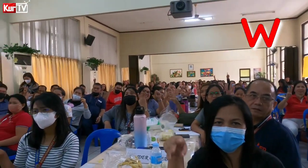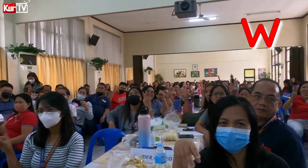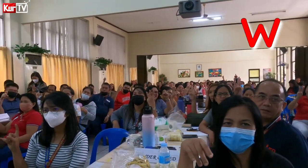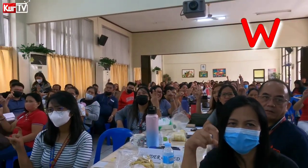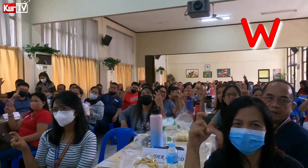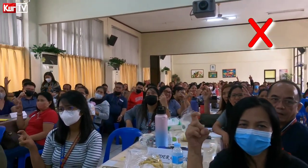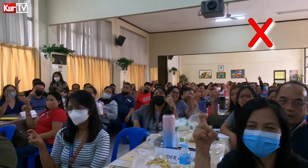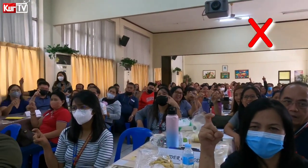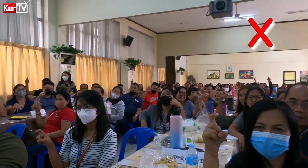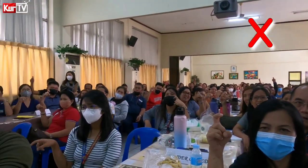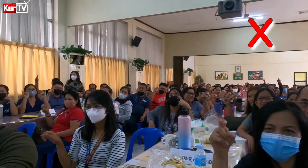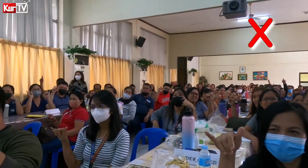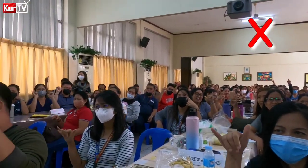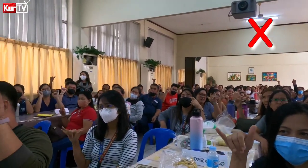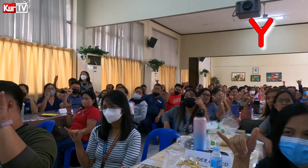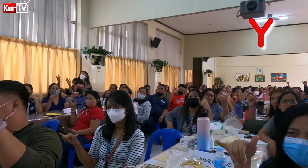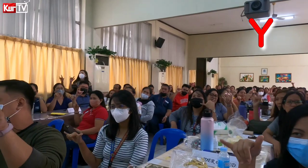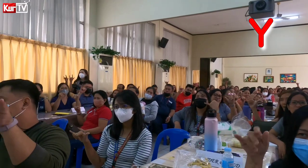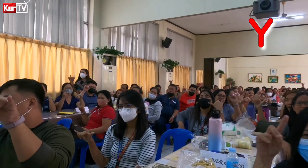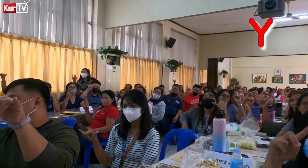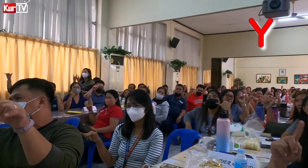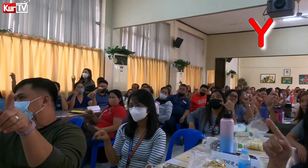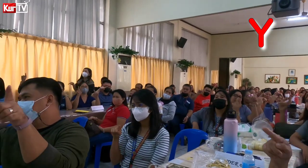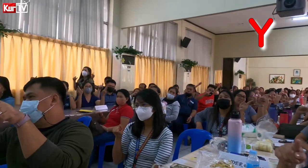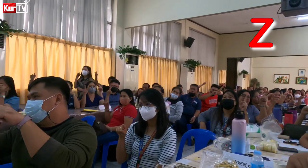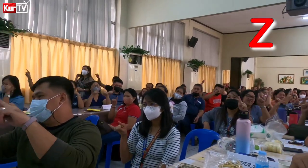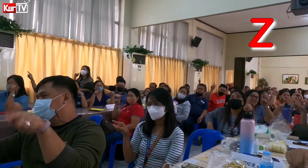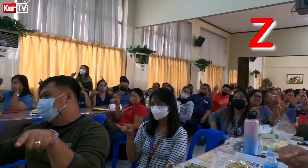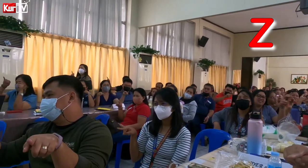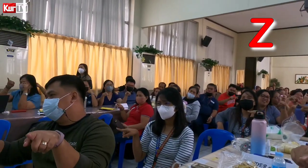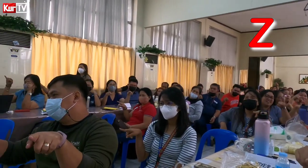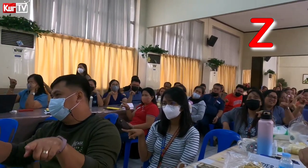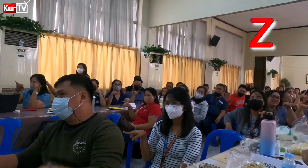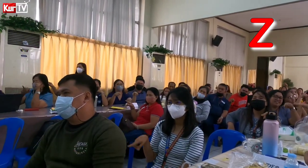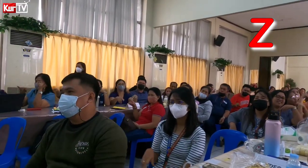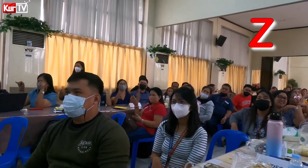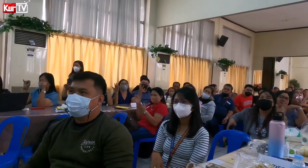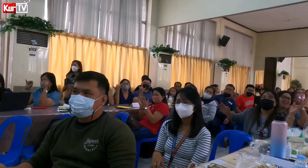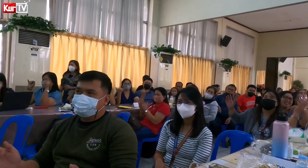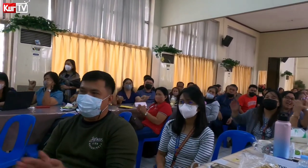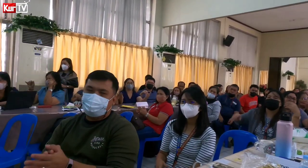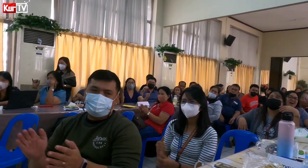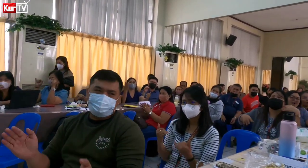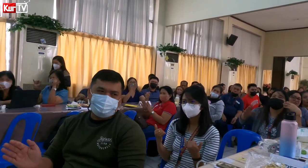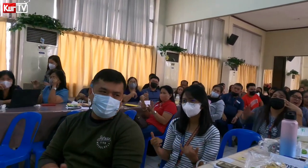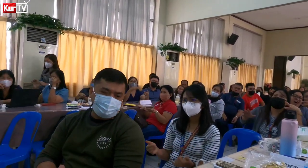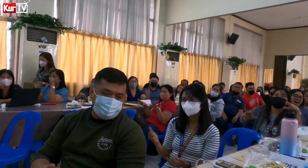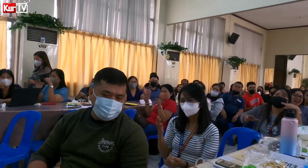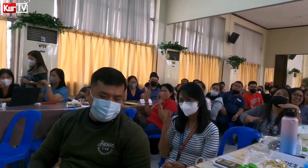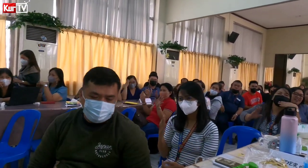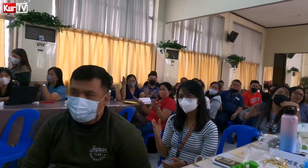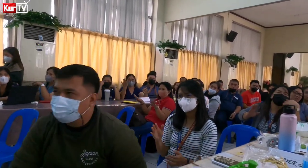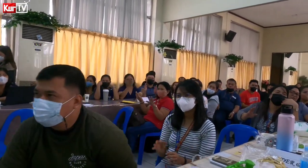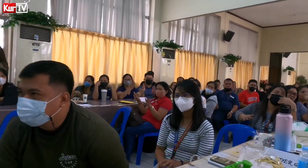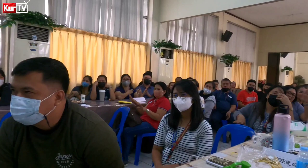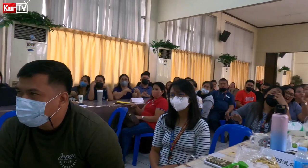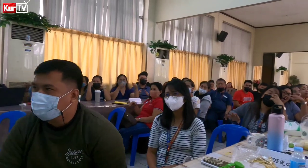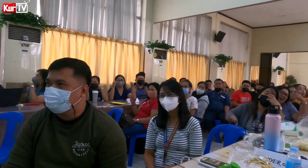W, X, Y, and Z. Now I know